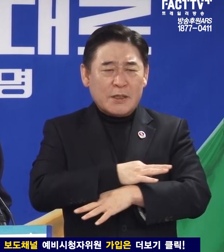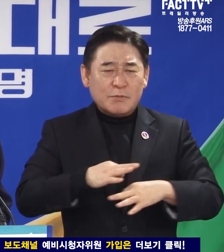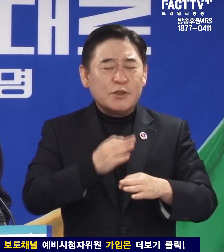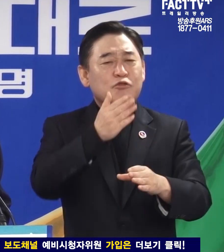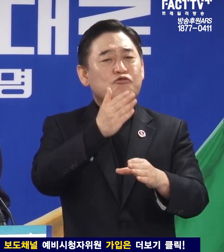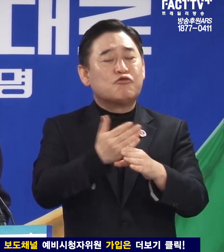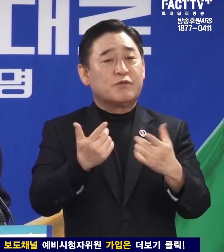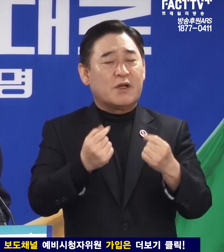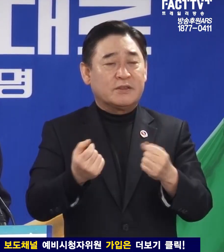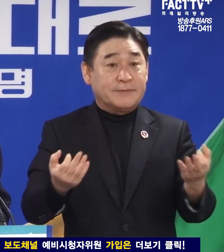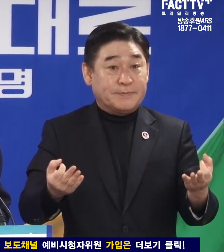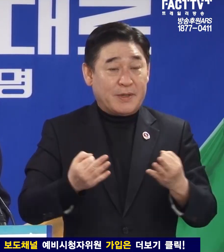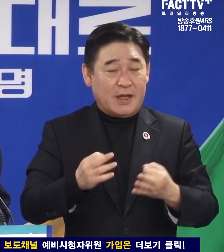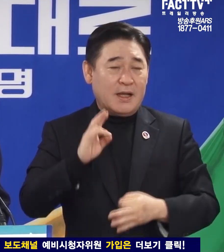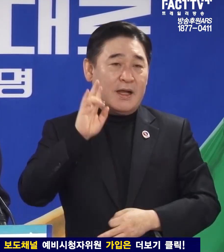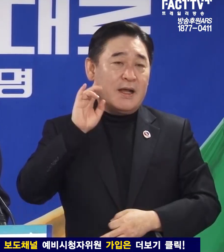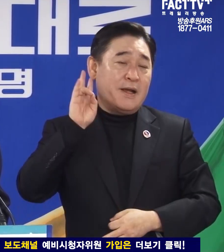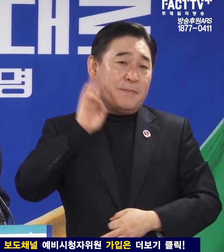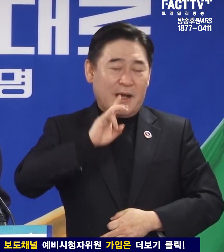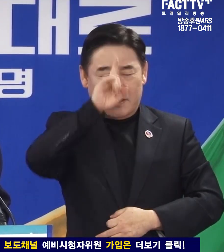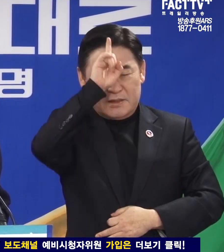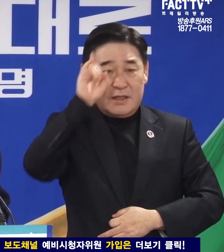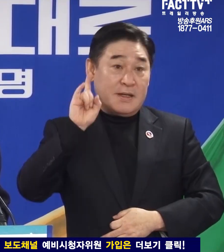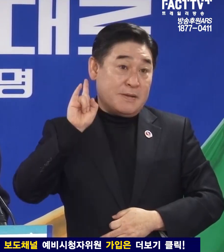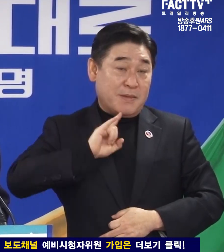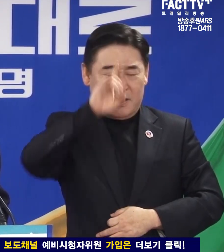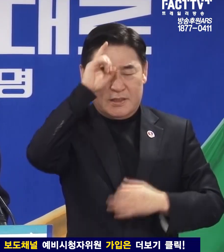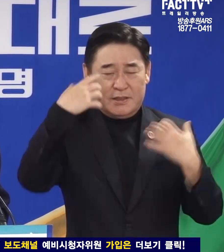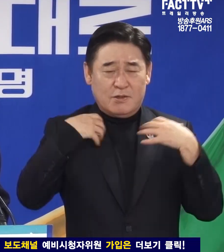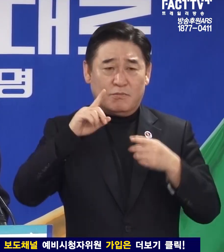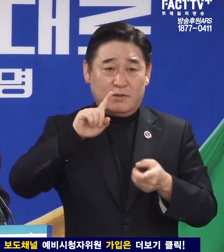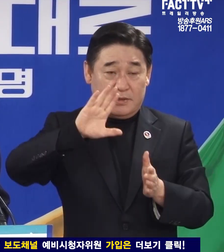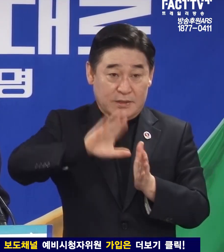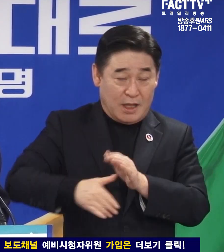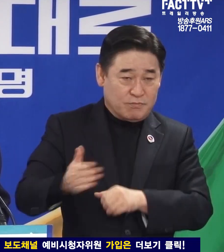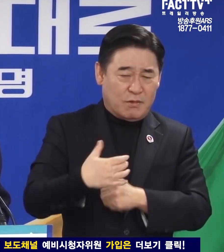양 박근혜 정부 때부터 음해 공작을 해왔다는 반증입니다.